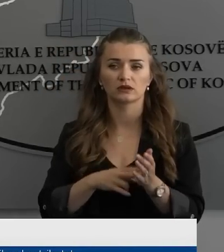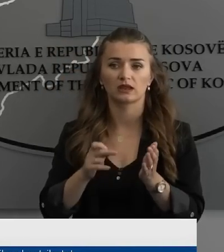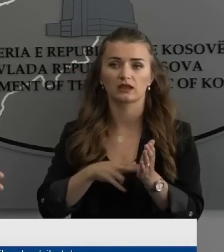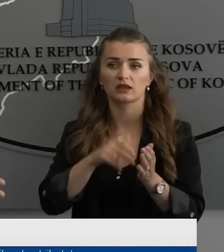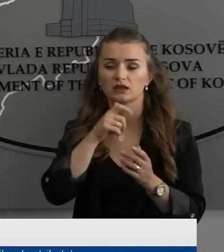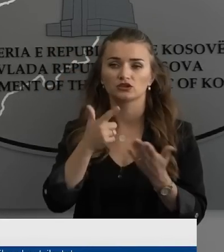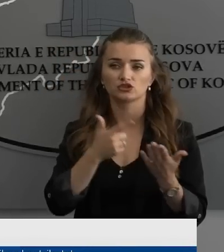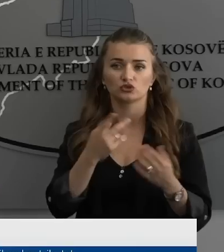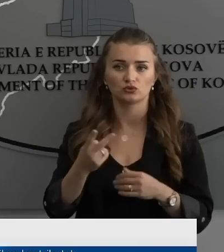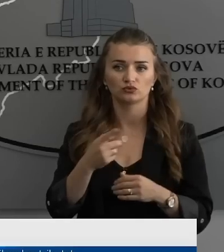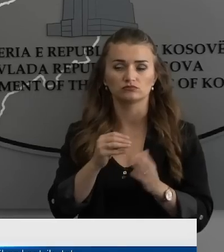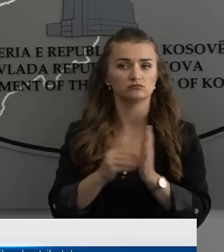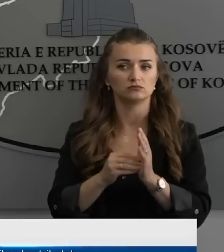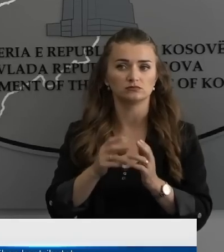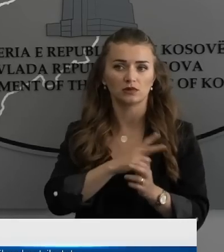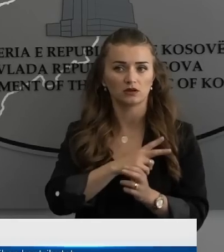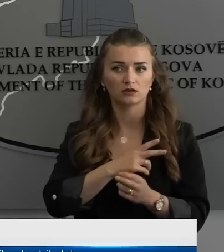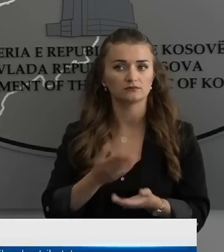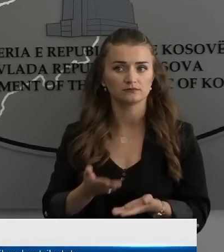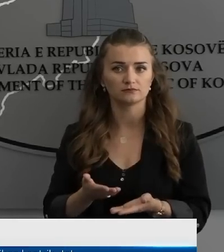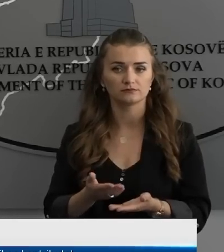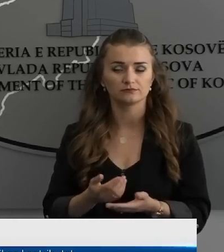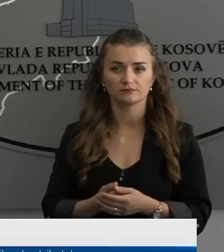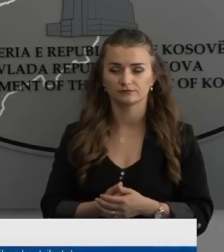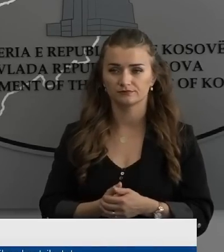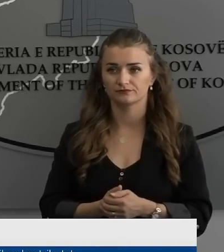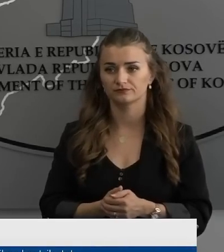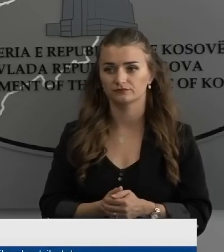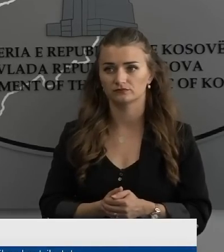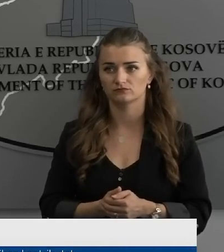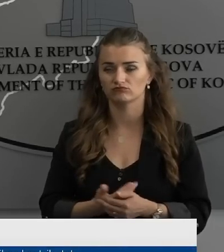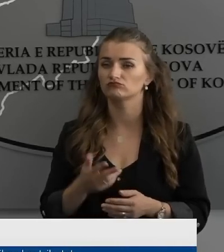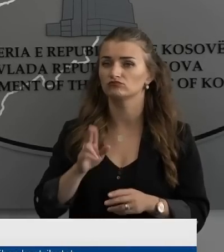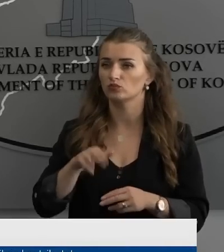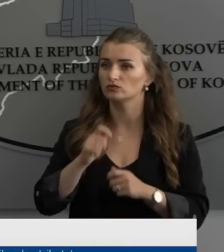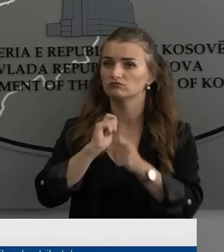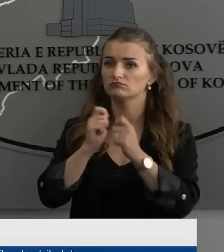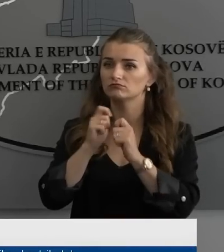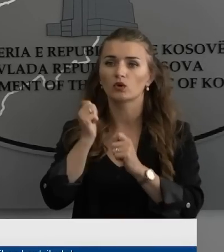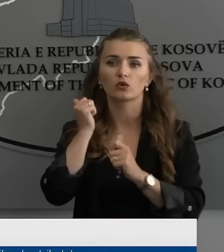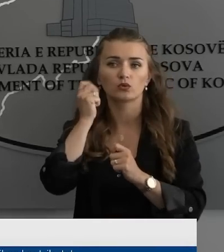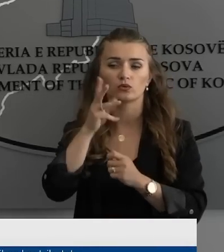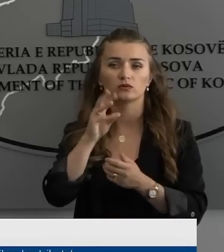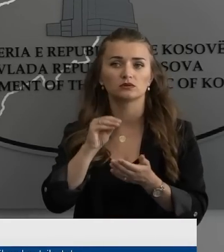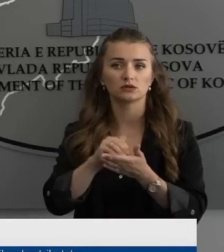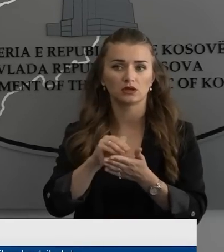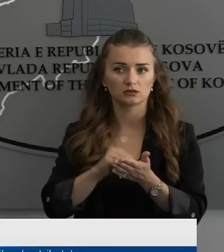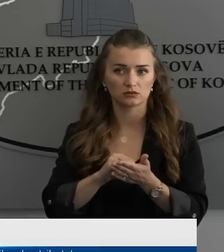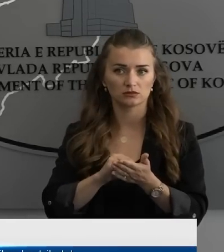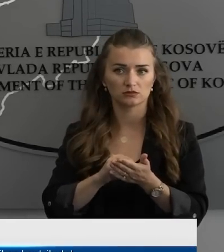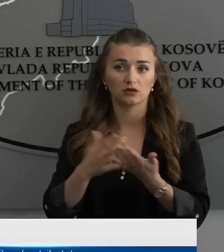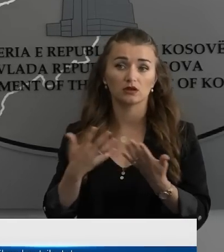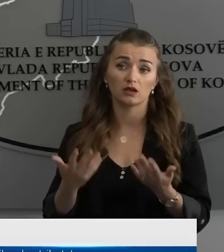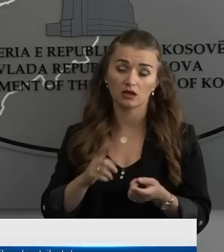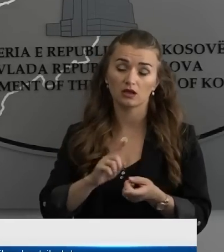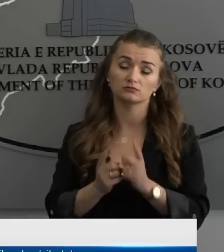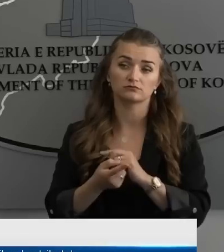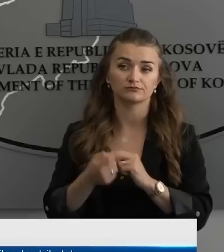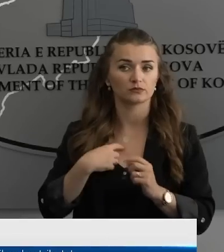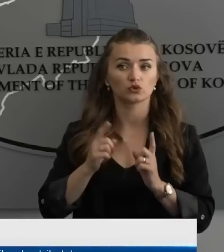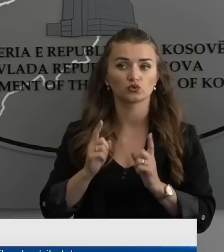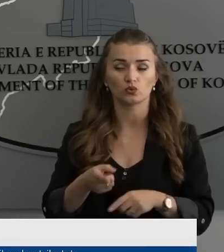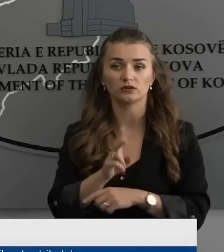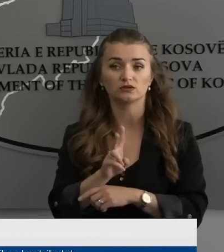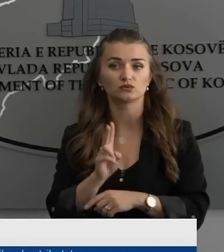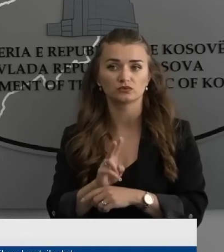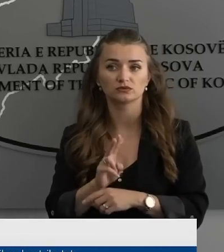pikë për zgjedhjet e parakoshme po, duhet ta caktojmë datën, veçse le të kujdesemi që të ketë